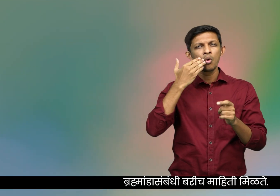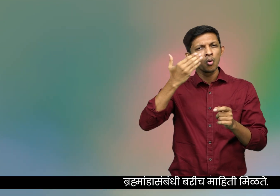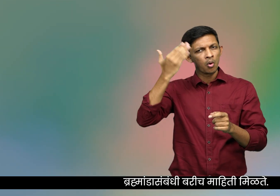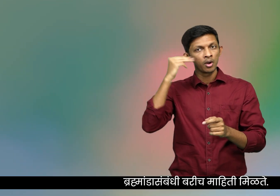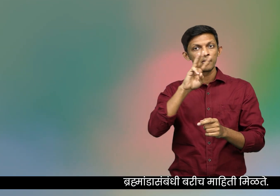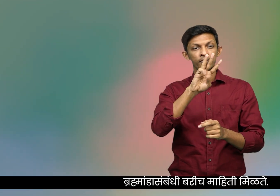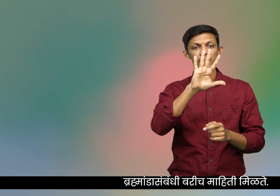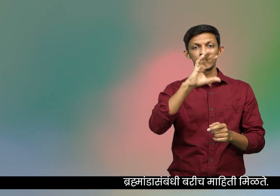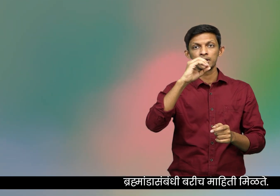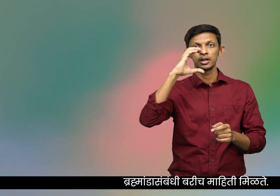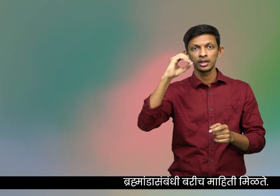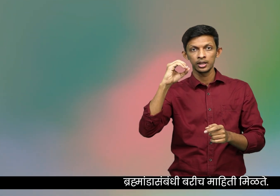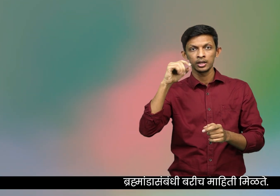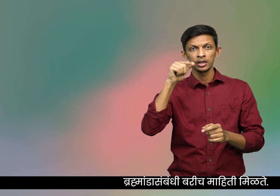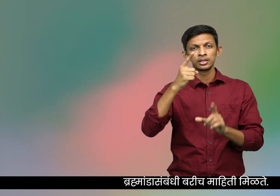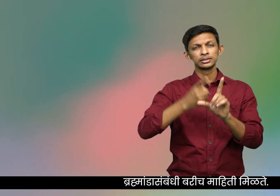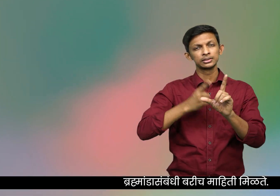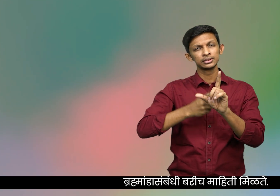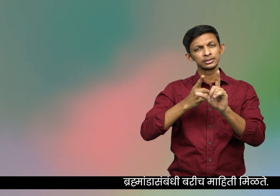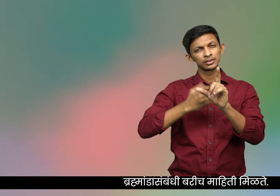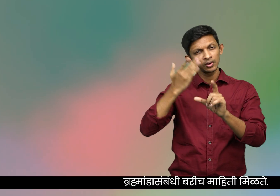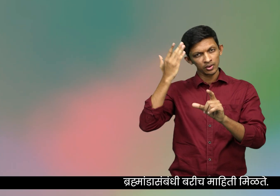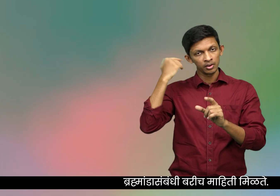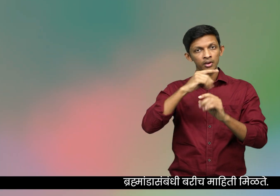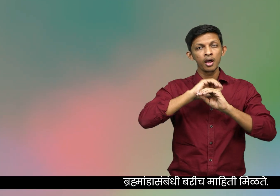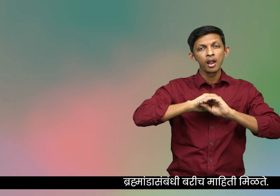ब्रह्मांडासंबंधी बरीच माहिती मिळते.